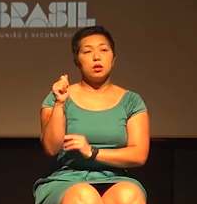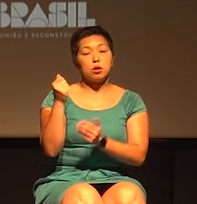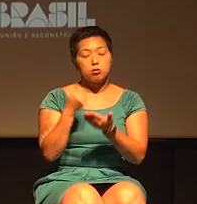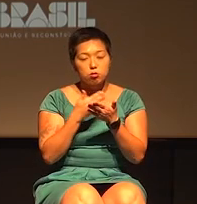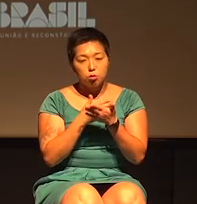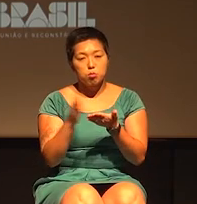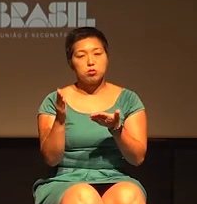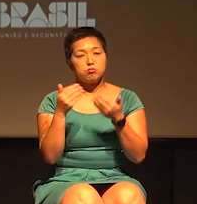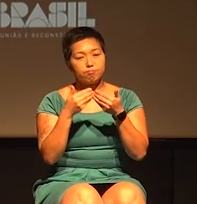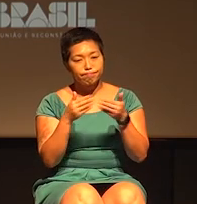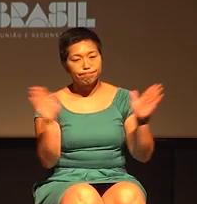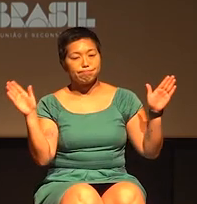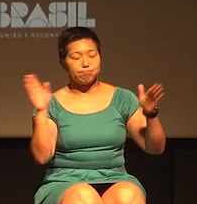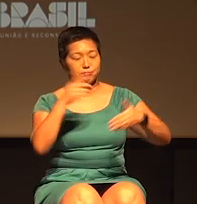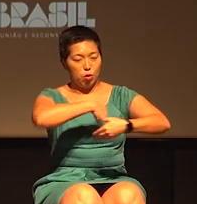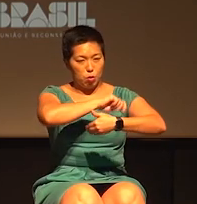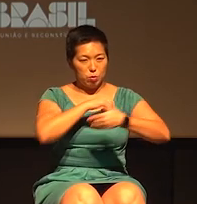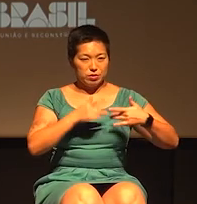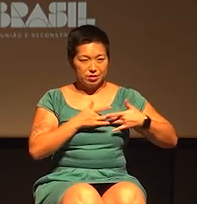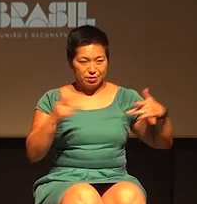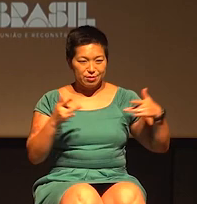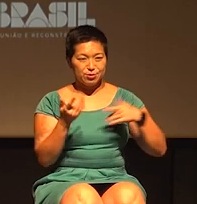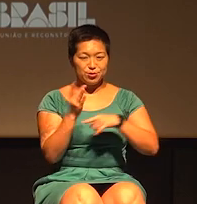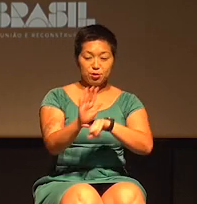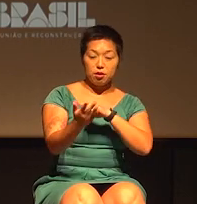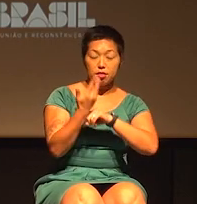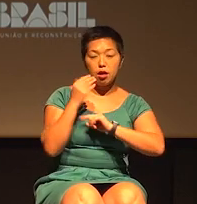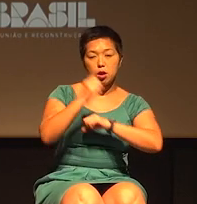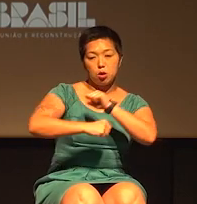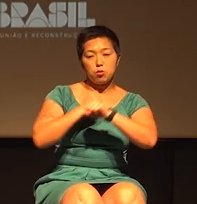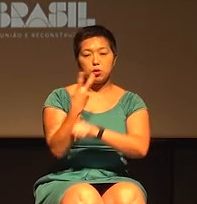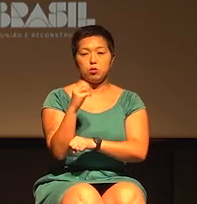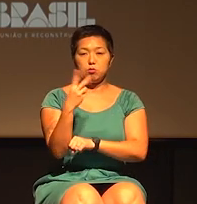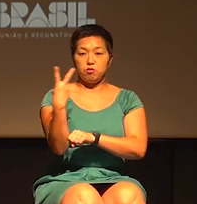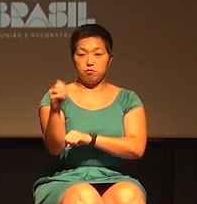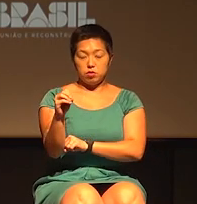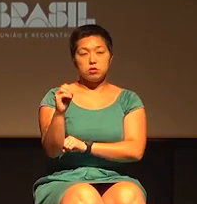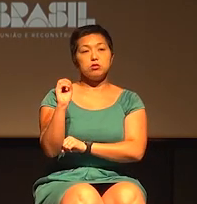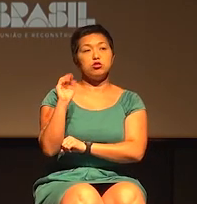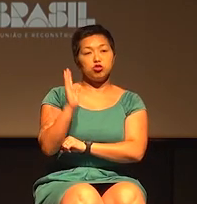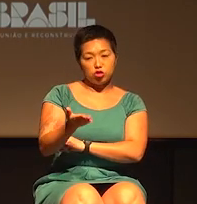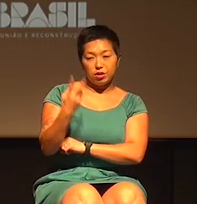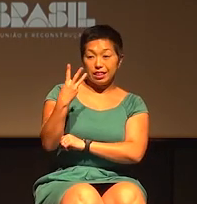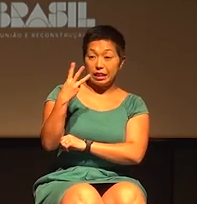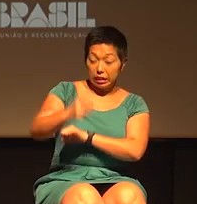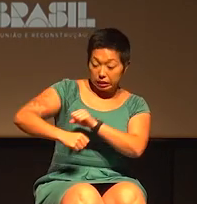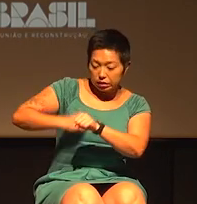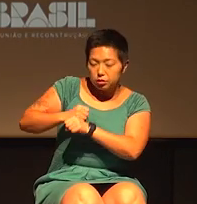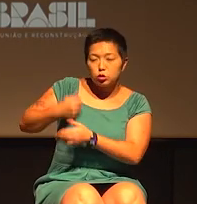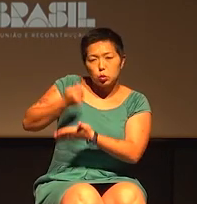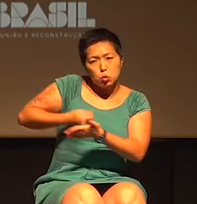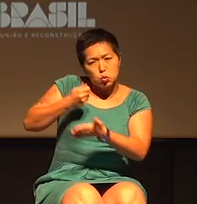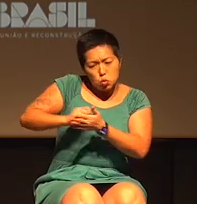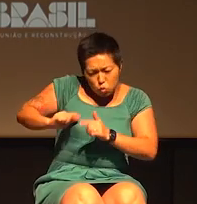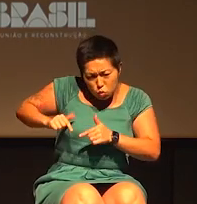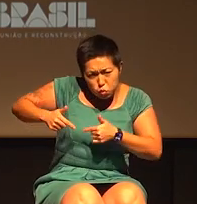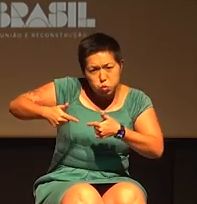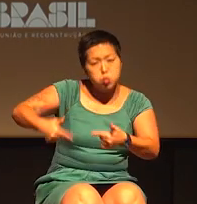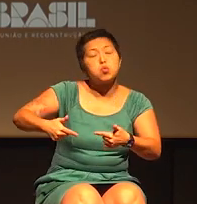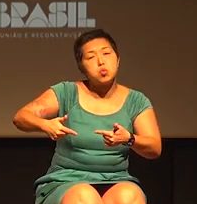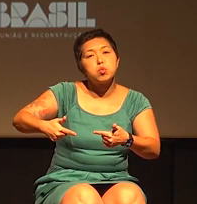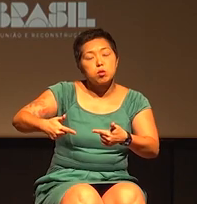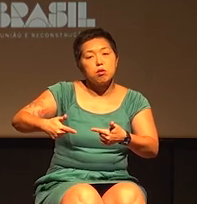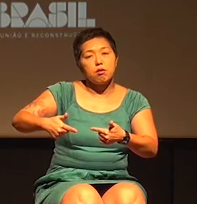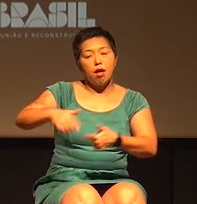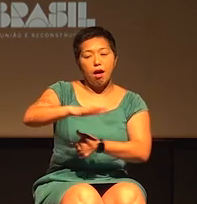solidárias em 2020 nós temos aí TRS anos de luta motiva vem muito do